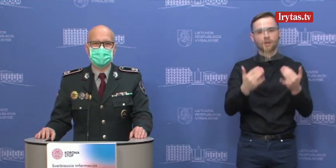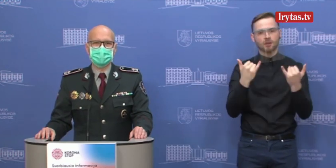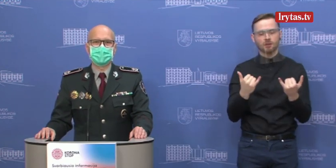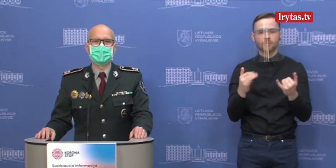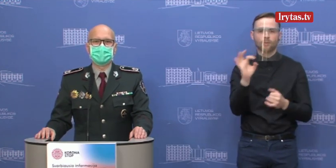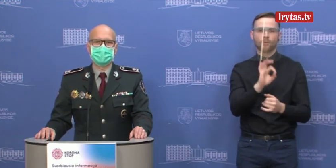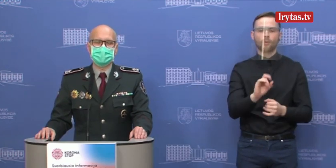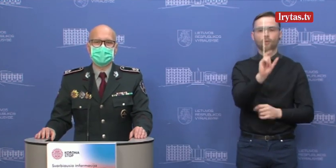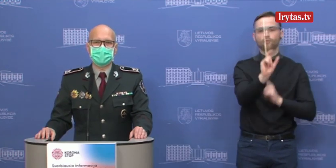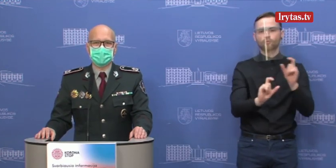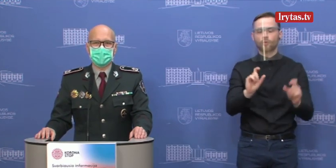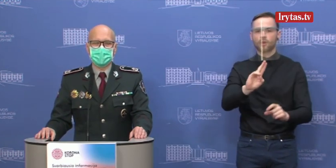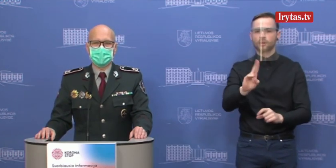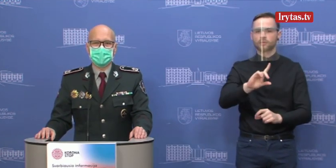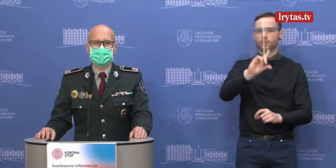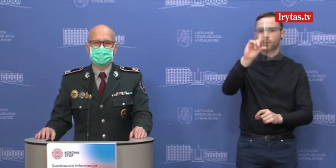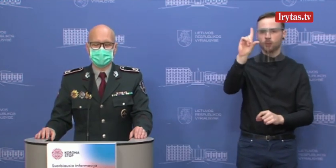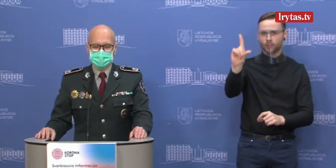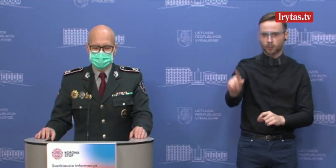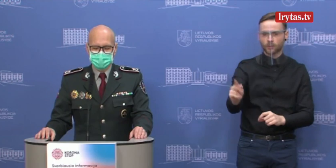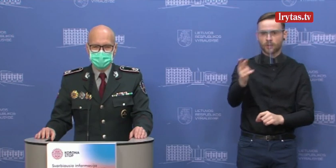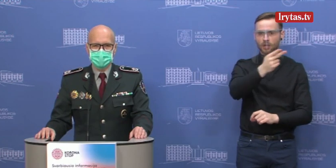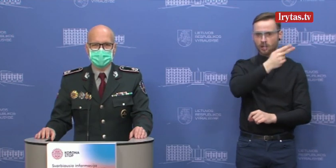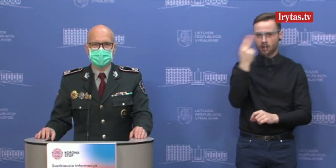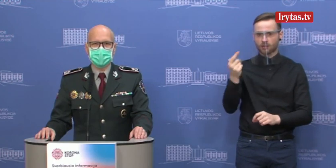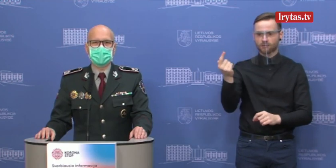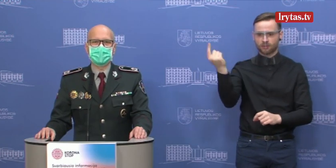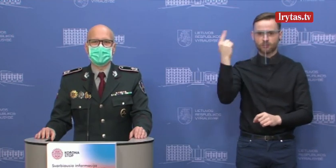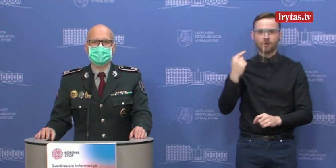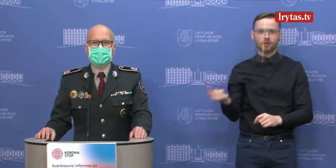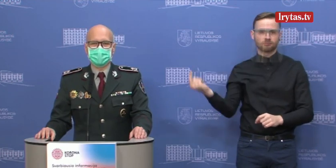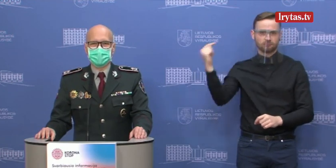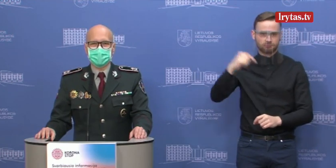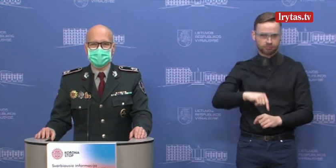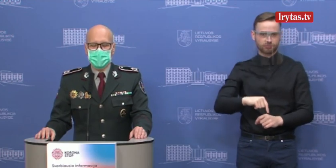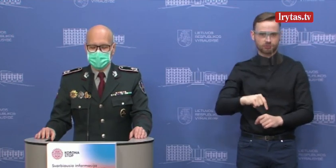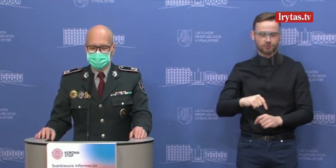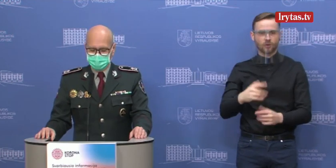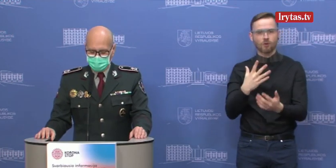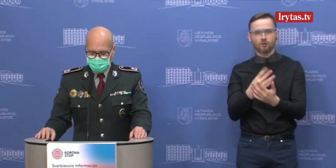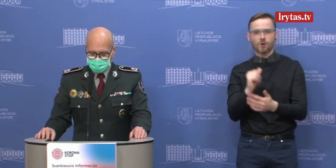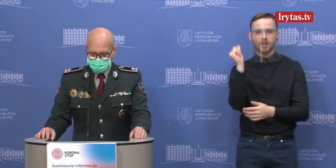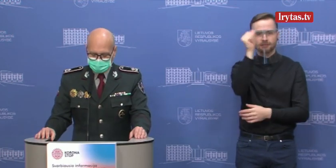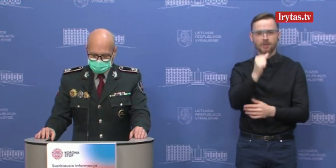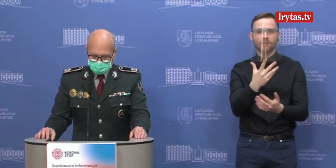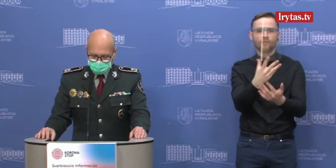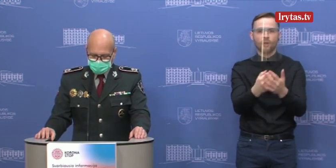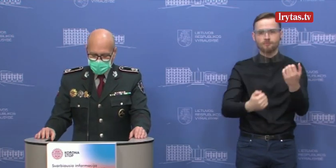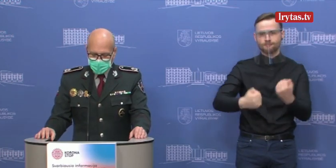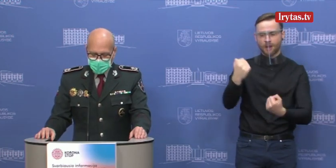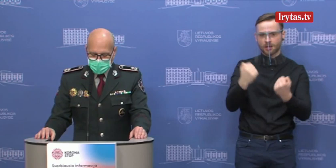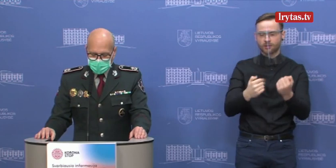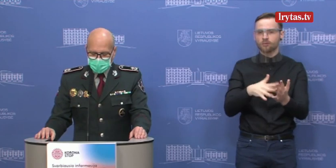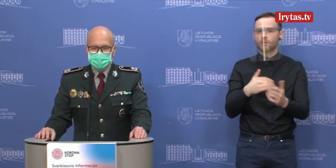apie keleivius, kurie vyksta į Lietuvos Respublikos teritoriją savo asmeniniais automobiliais.